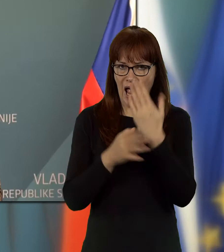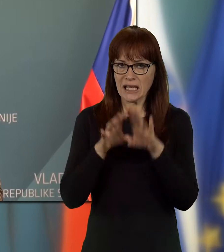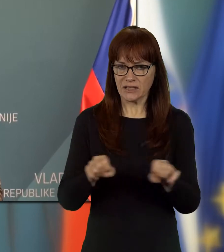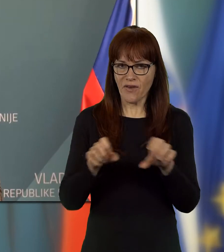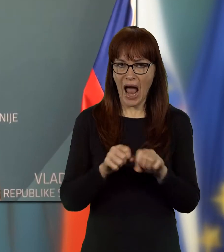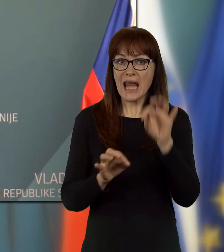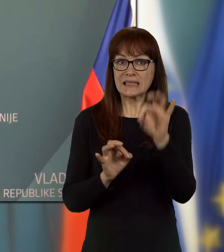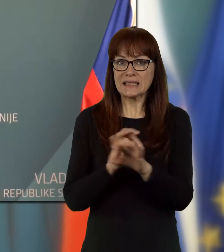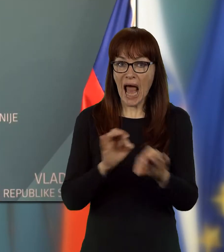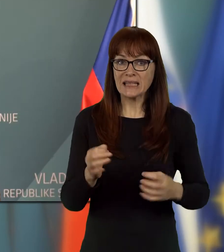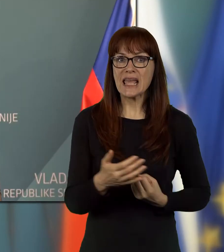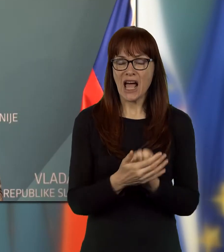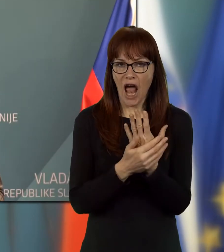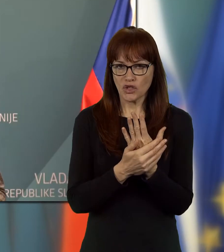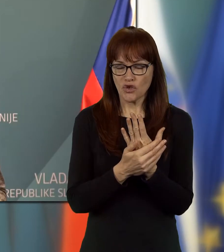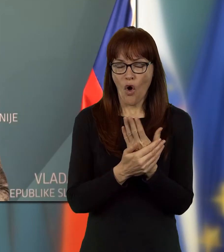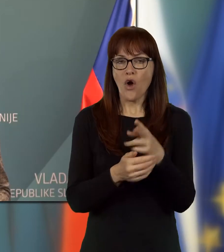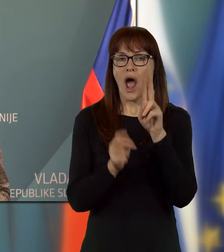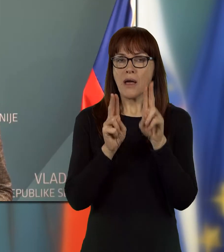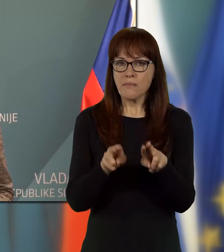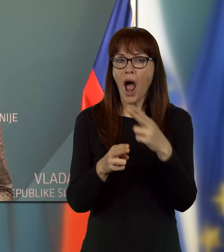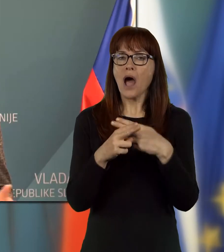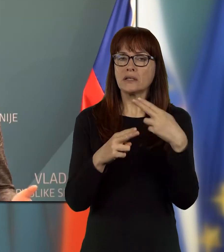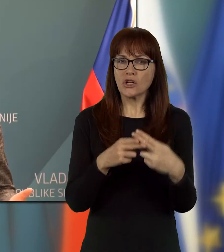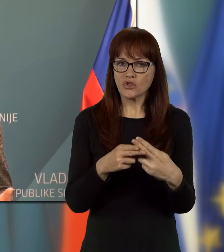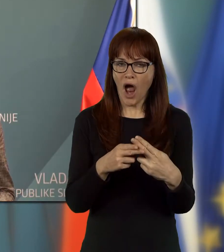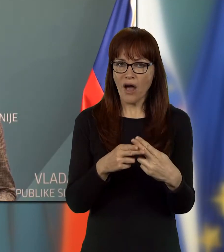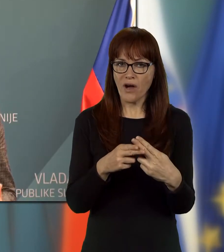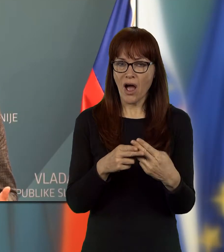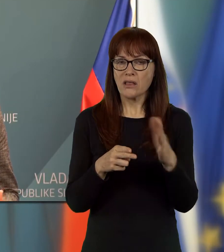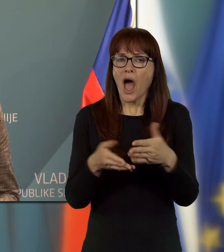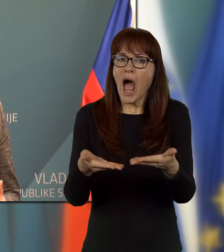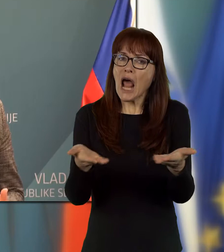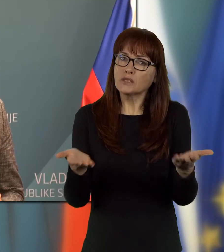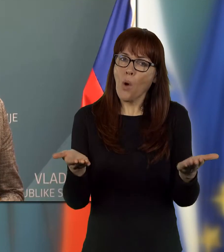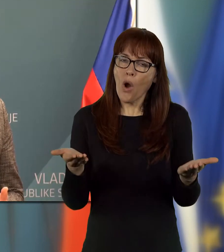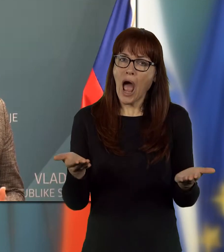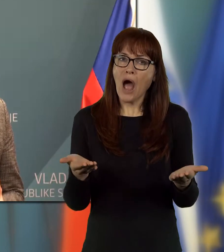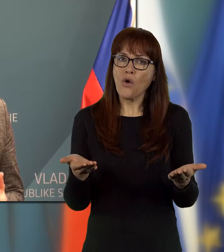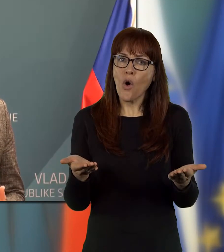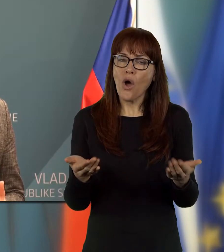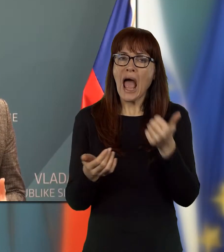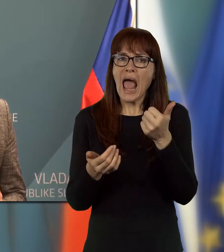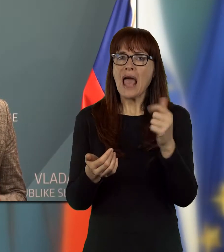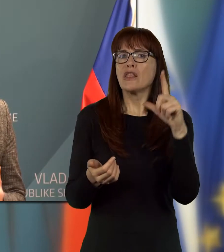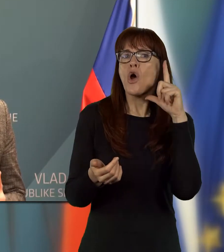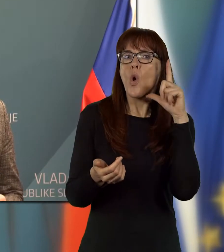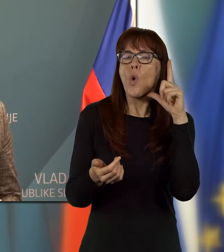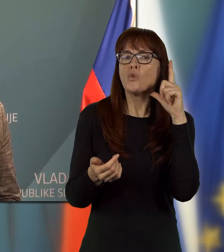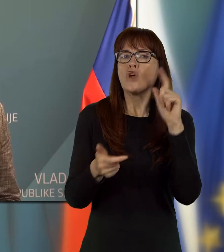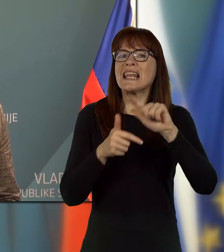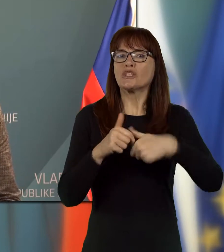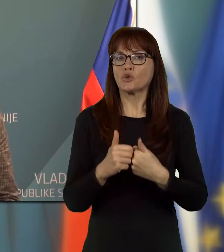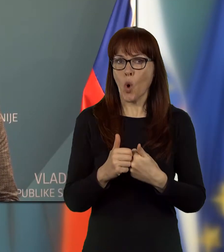Za izvajanje strategije razvoja ima država na razpolago en